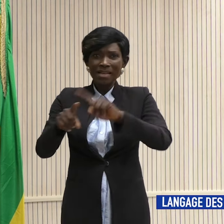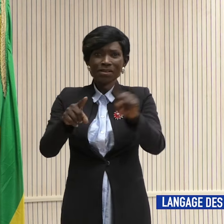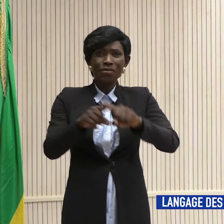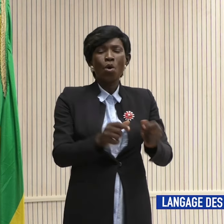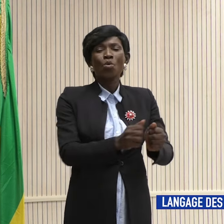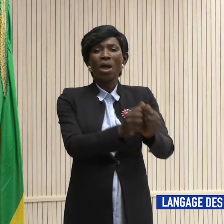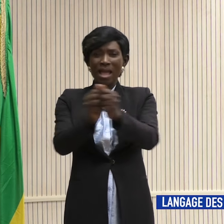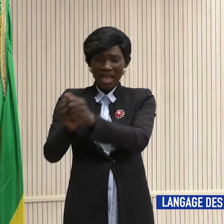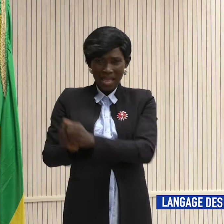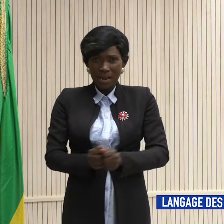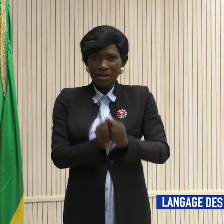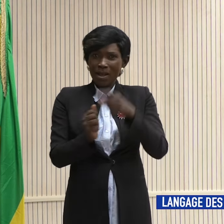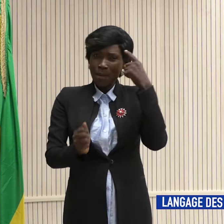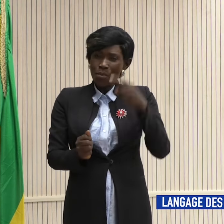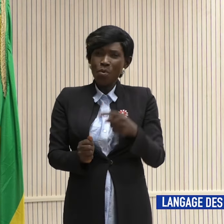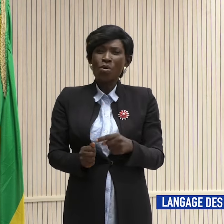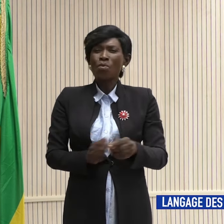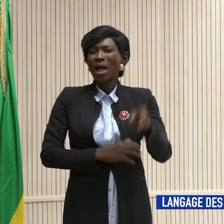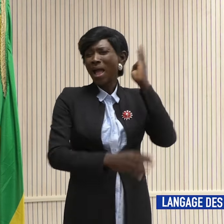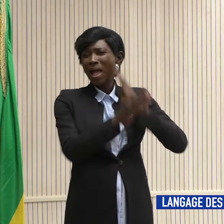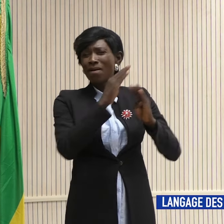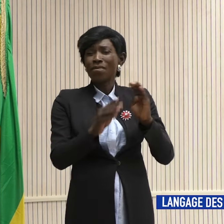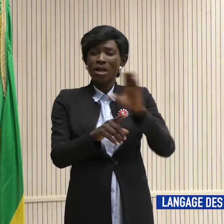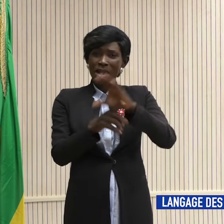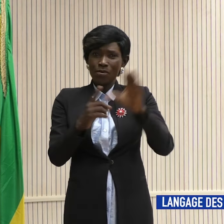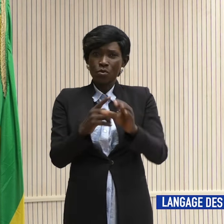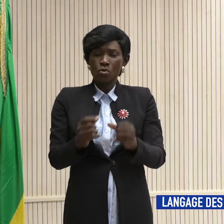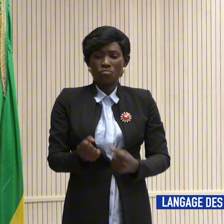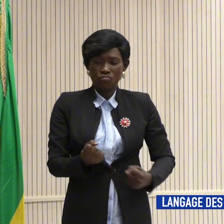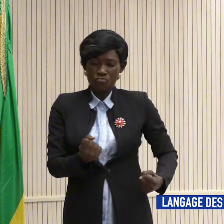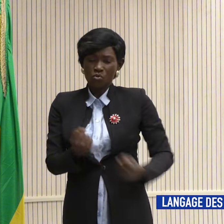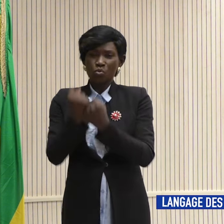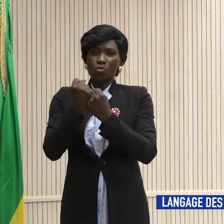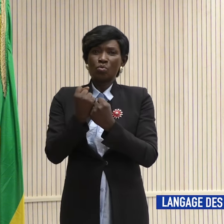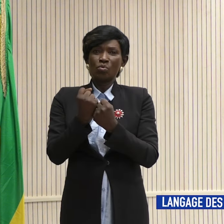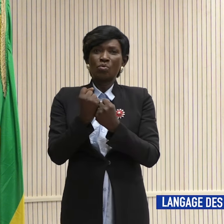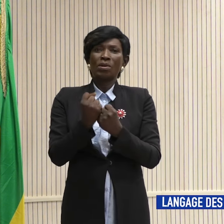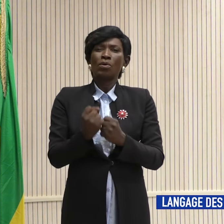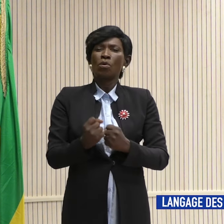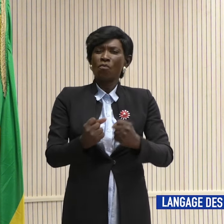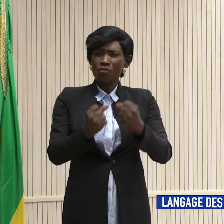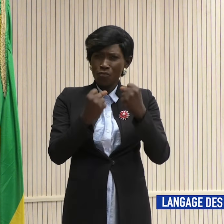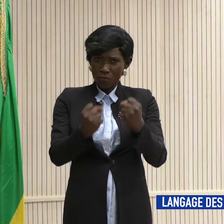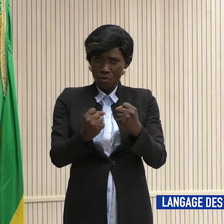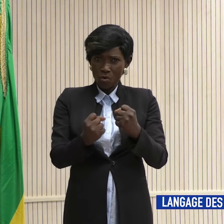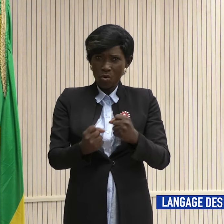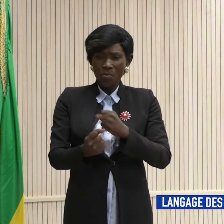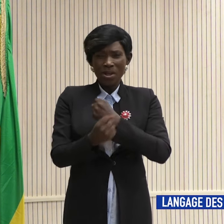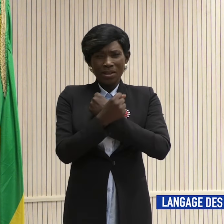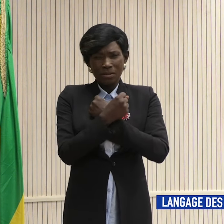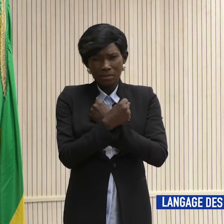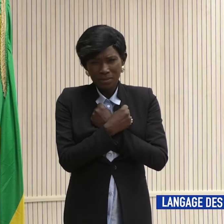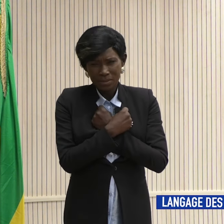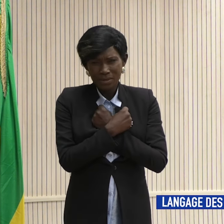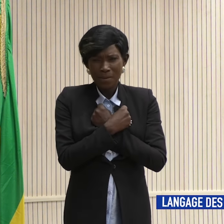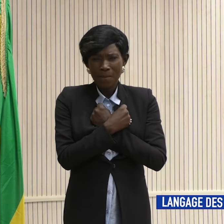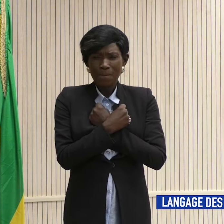notre mosaïque culturelle un socle infaillible j'aime mon pays pardessus